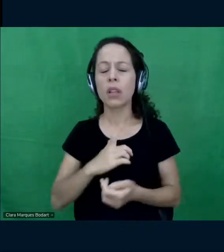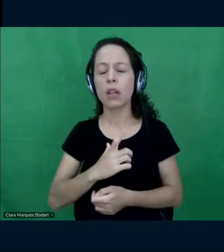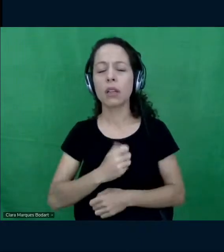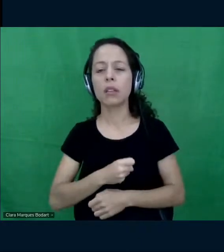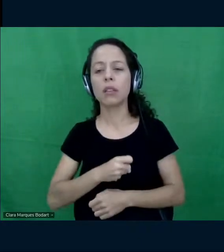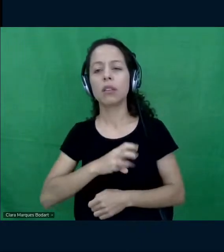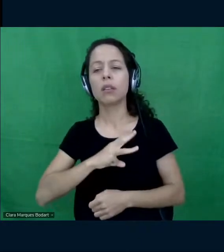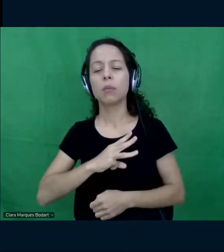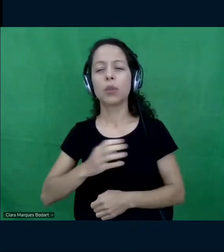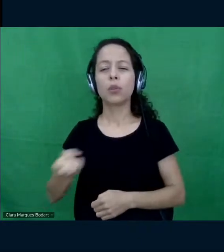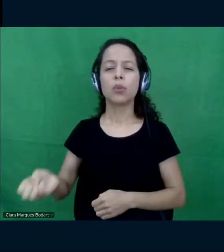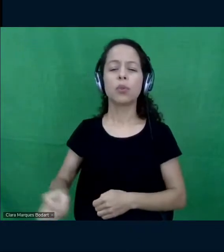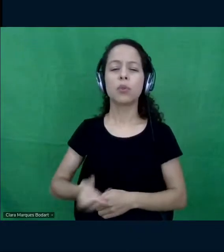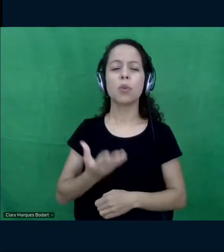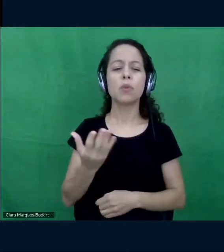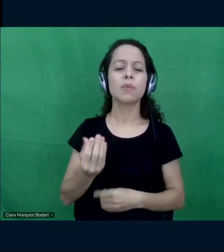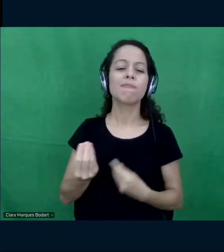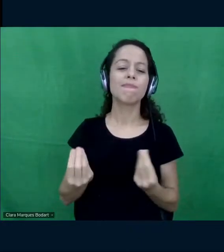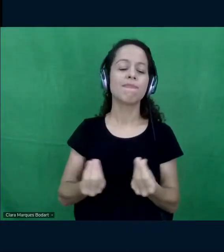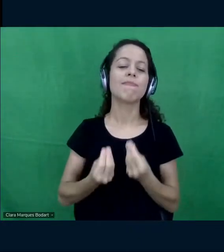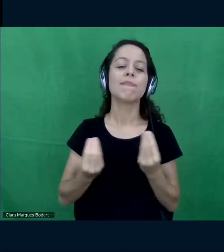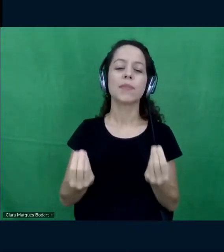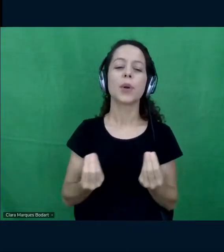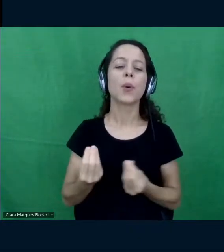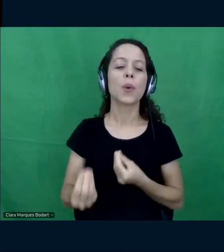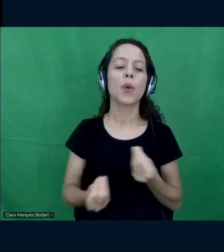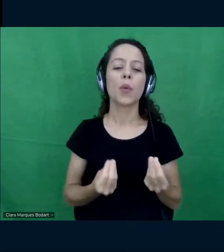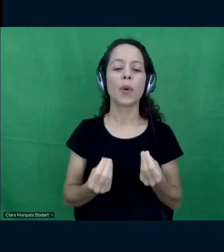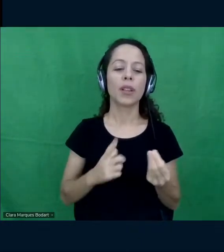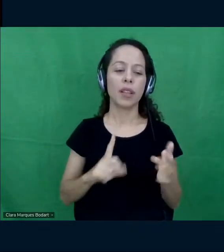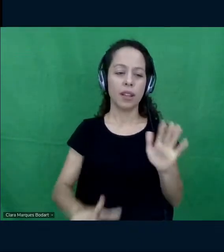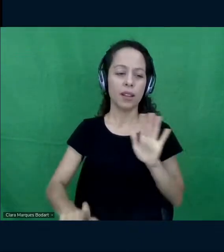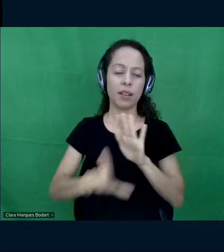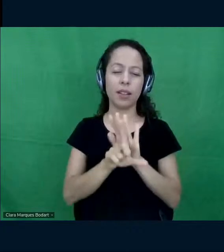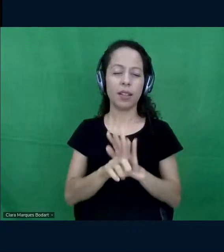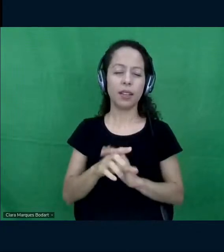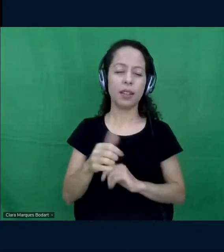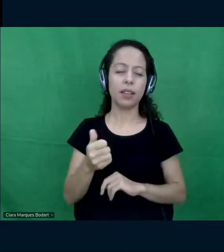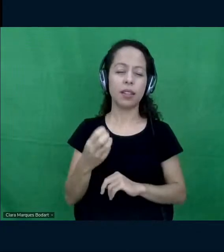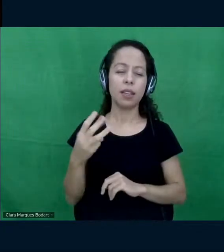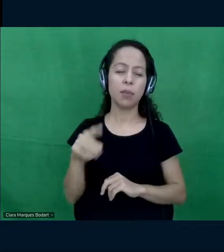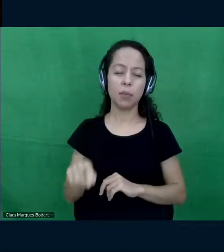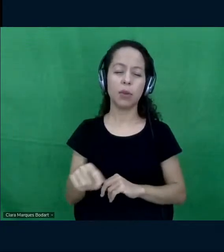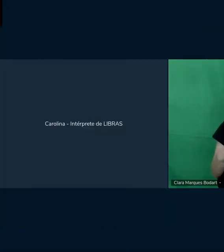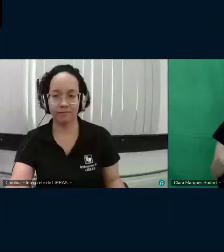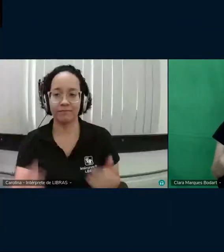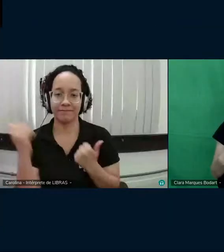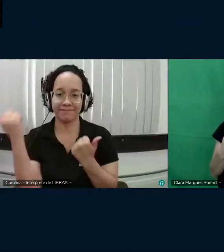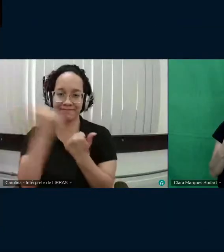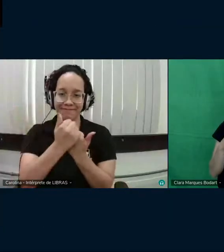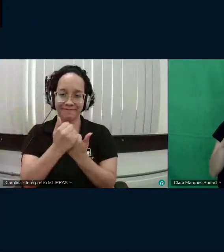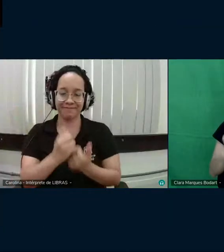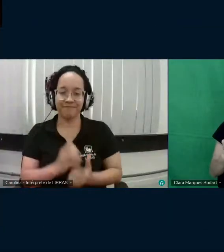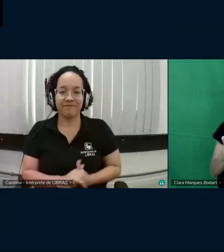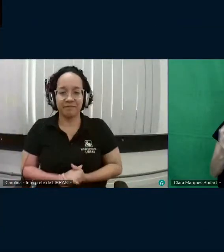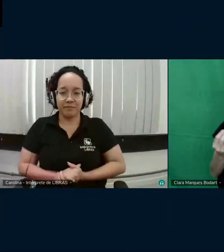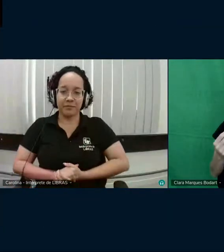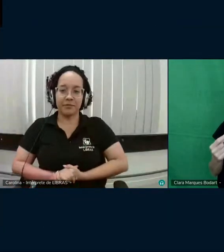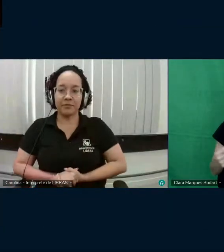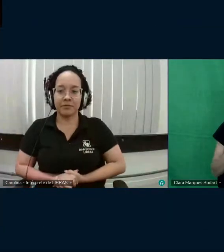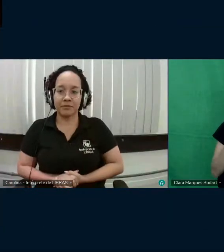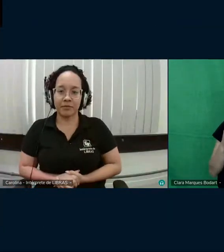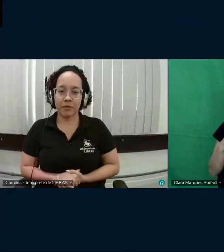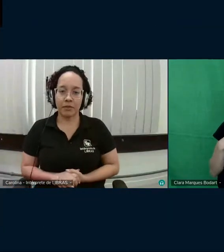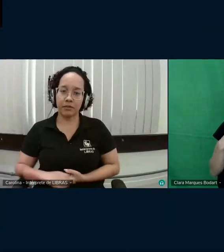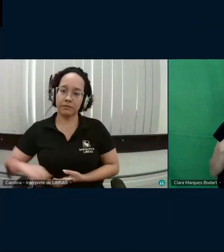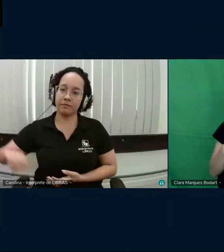essa mudança, né, trazida pela Lei 13.415 responde aos anseios e necessidades da